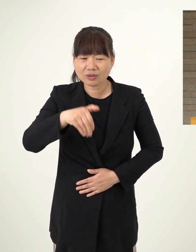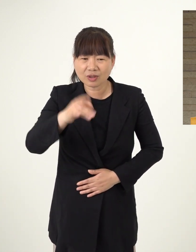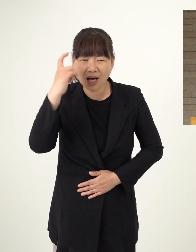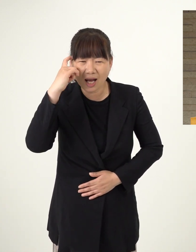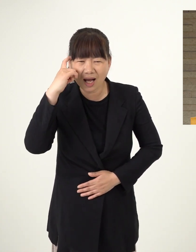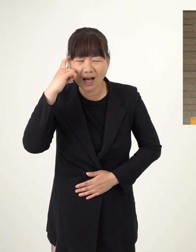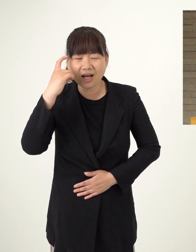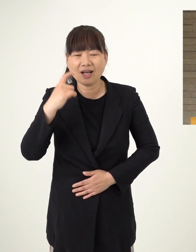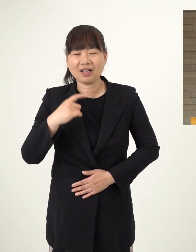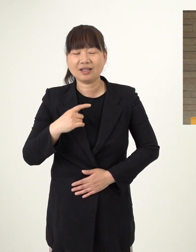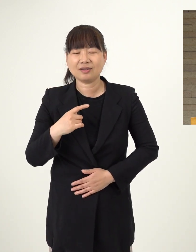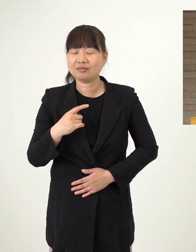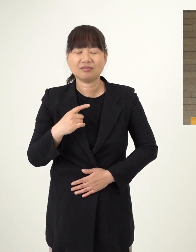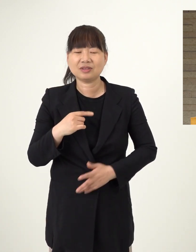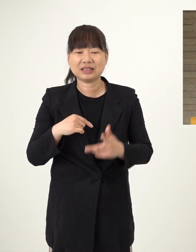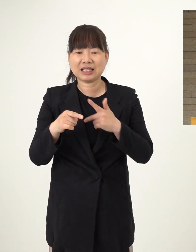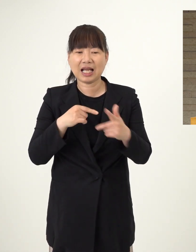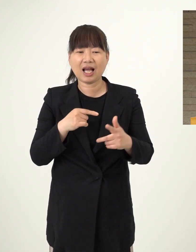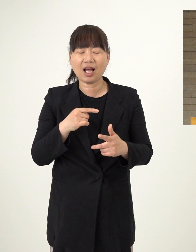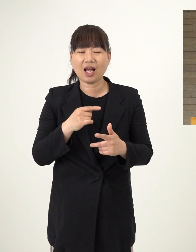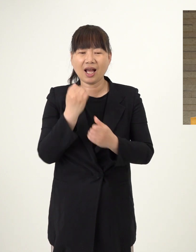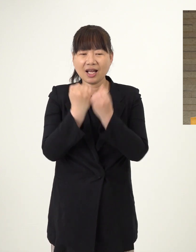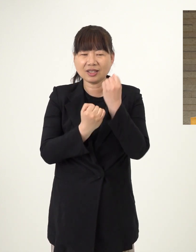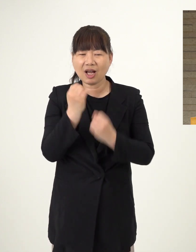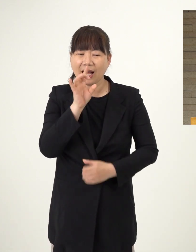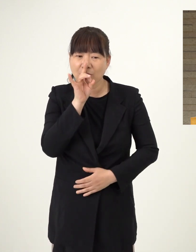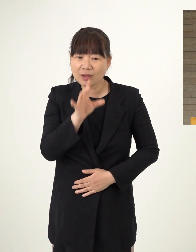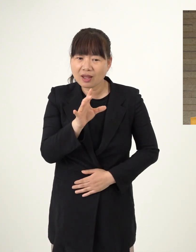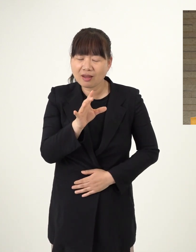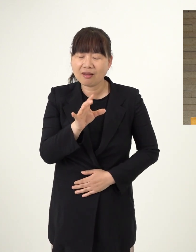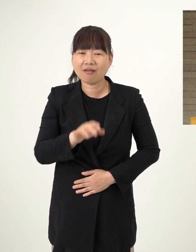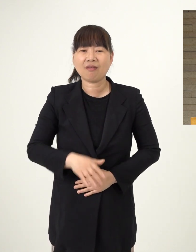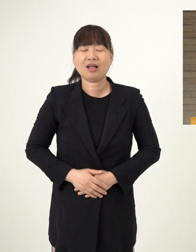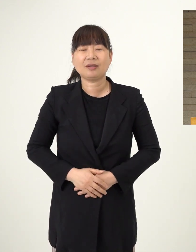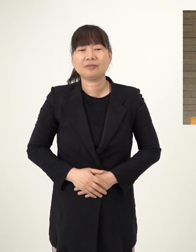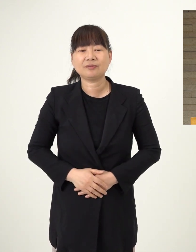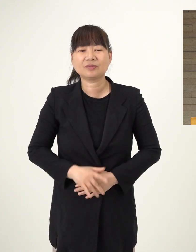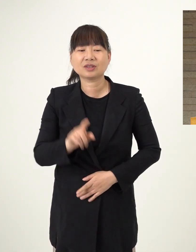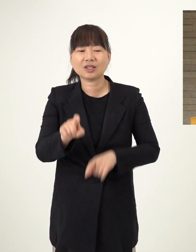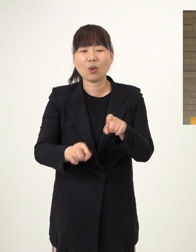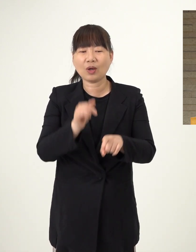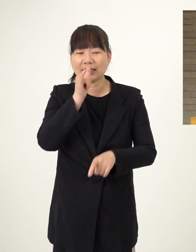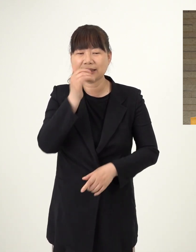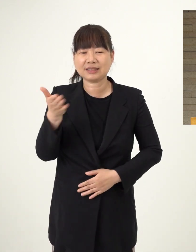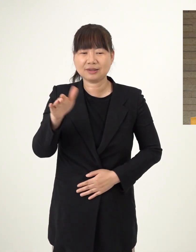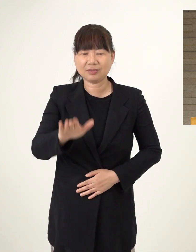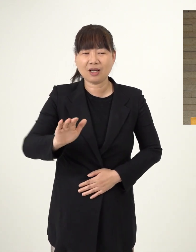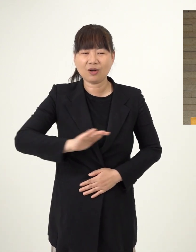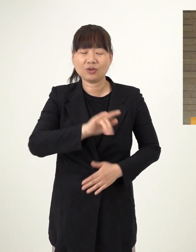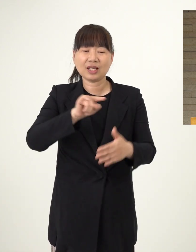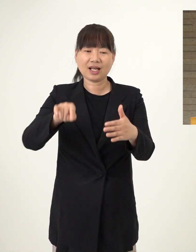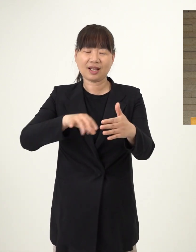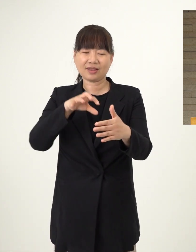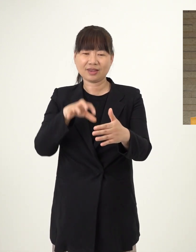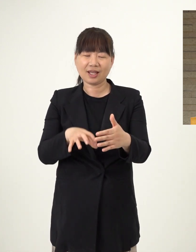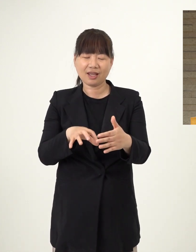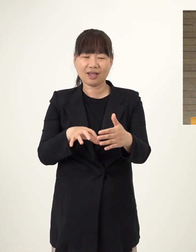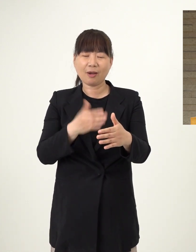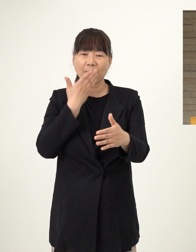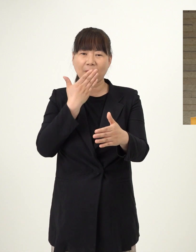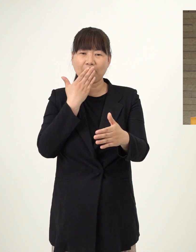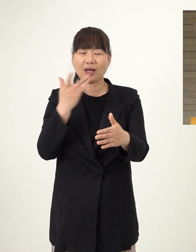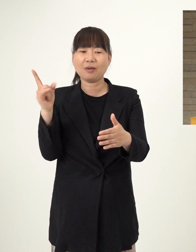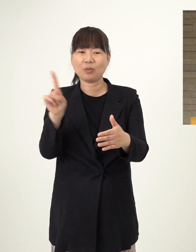가야 되는지 이해도 설득도 해석도 안 되는 길을 걷고 있을지라도 우리 속에 무엇이